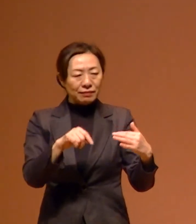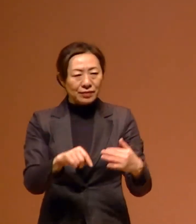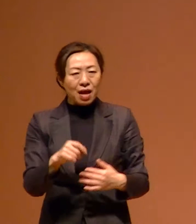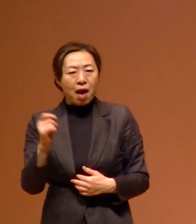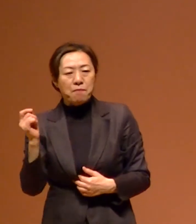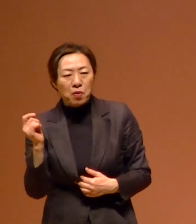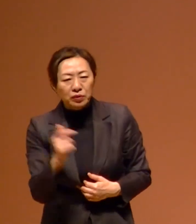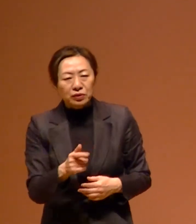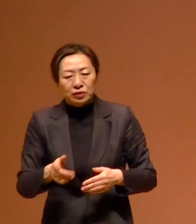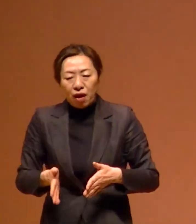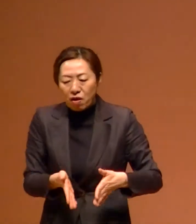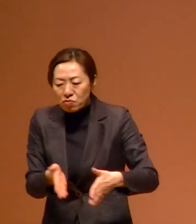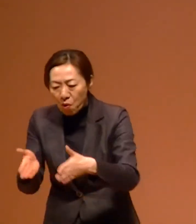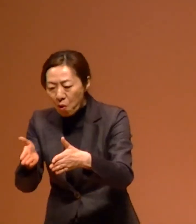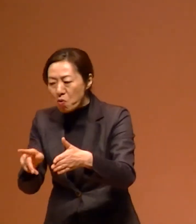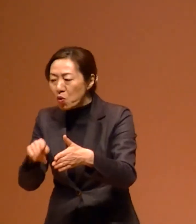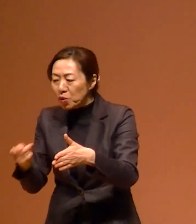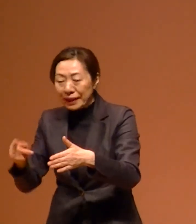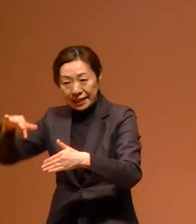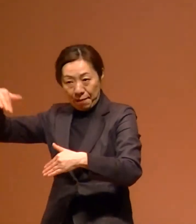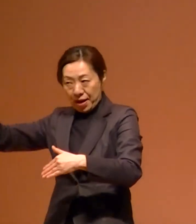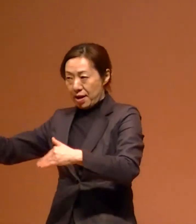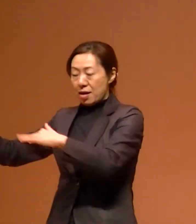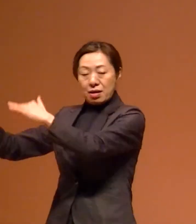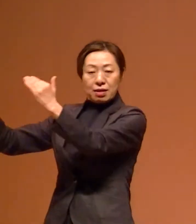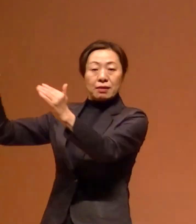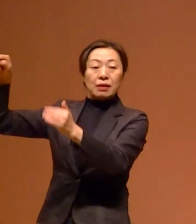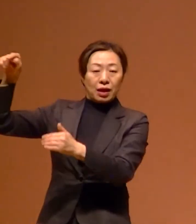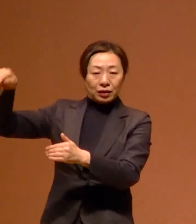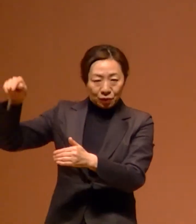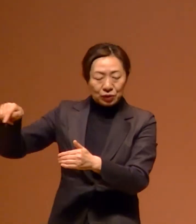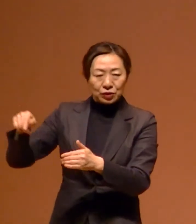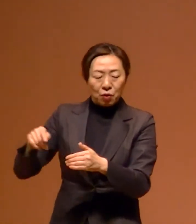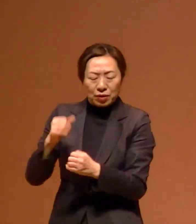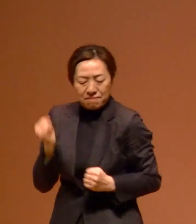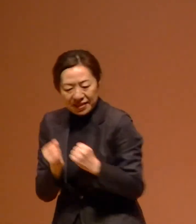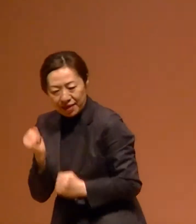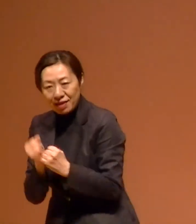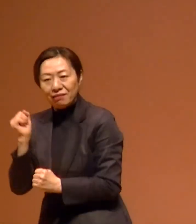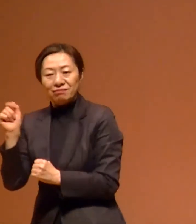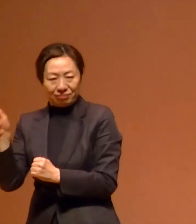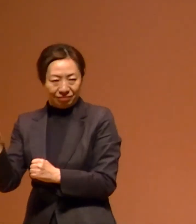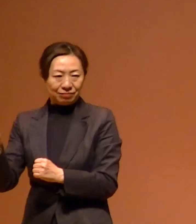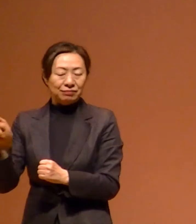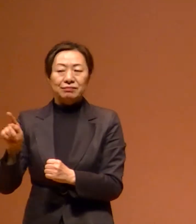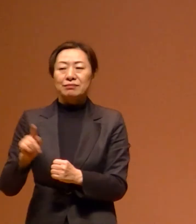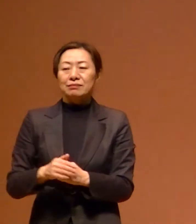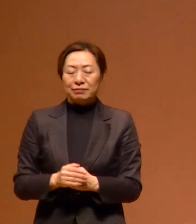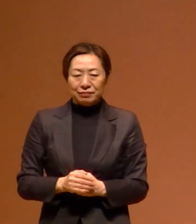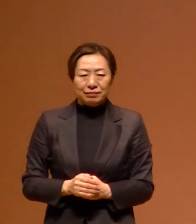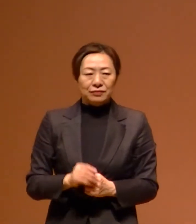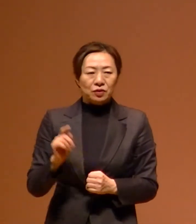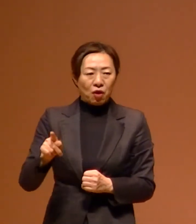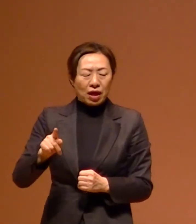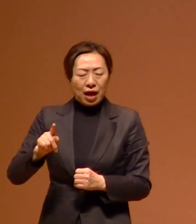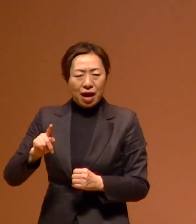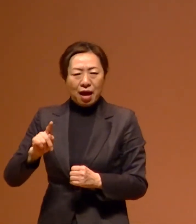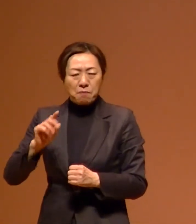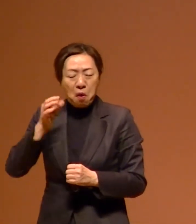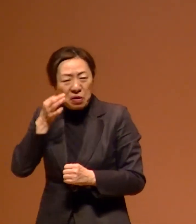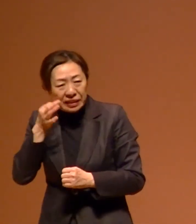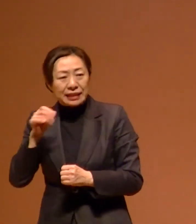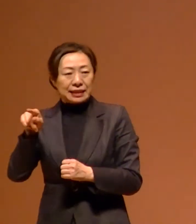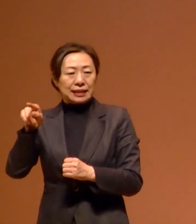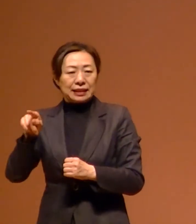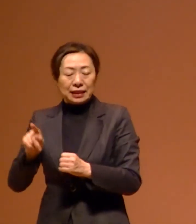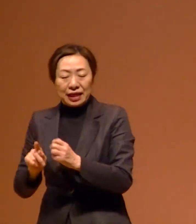すぐ道路沿い山があるので、そっちの方にすぐ逃げ込み、それがもうギリギリって